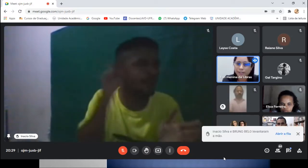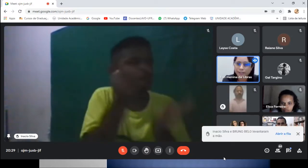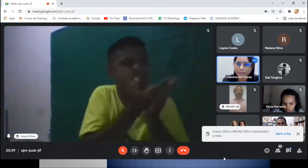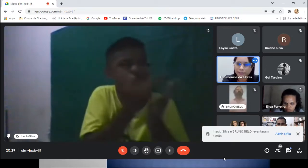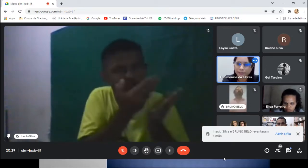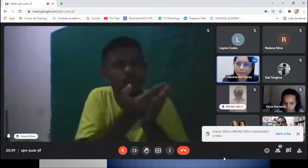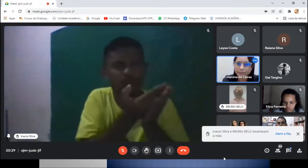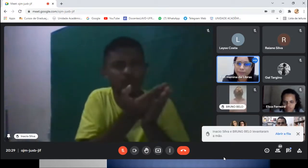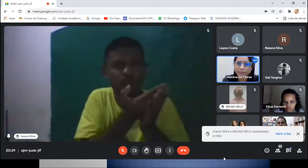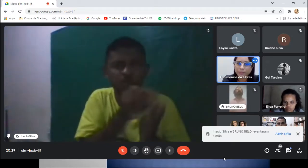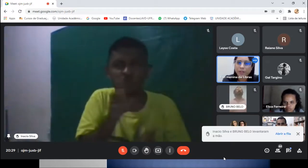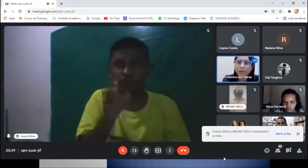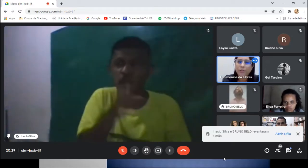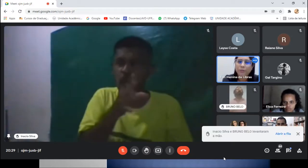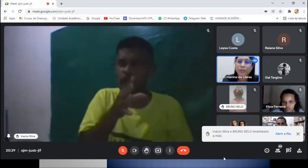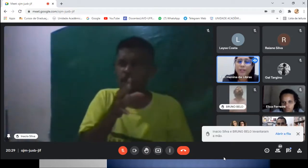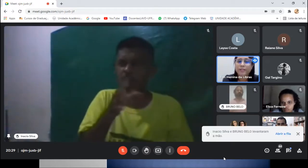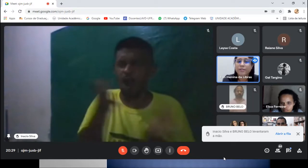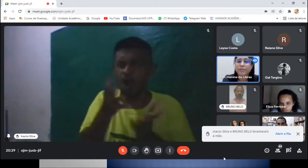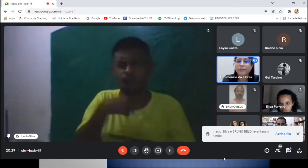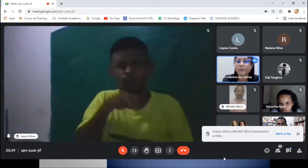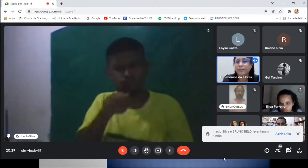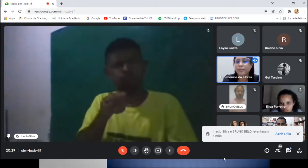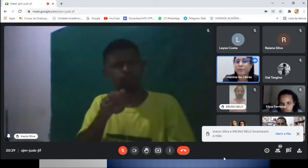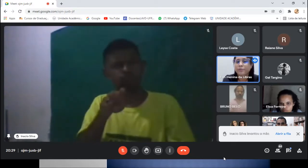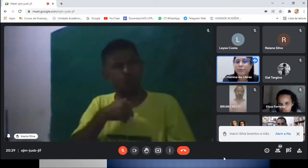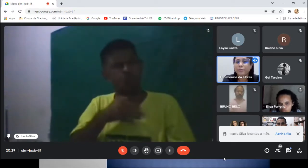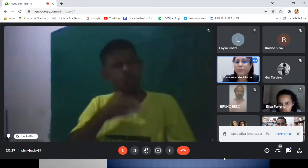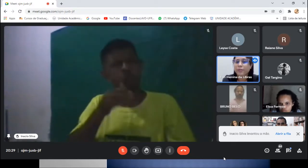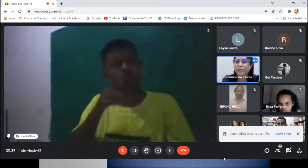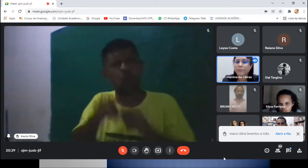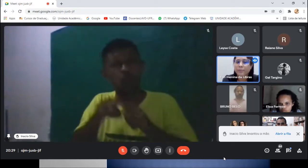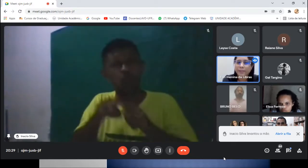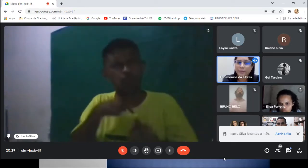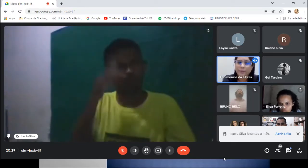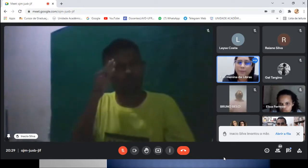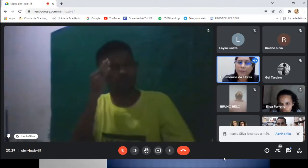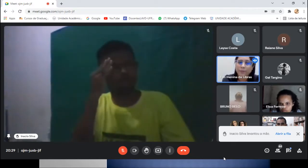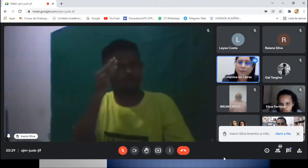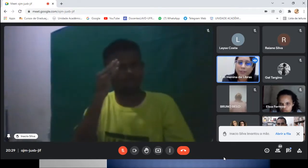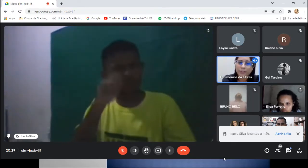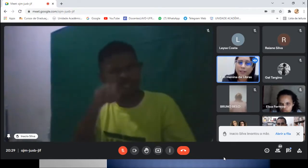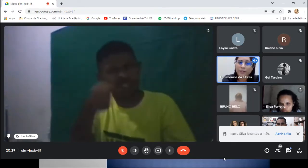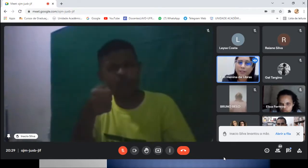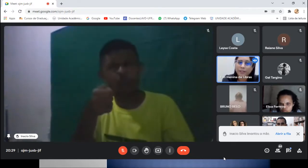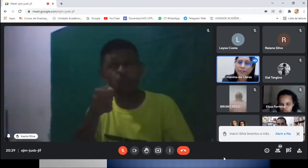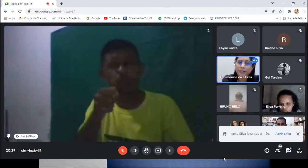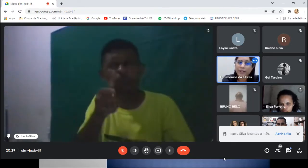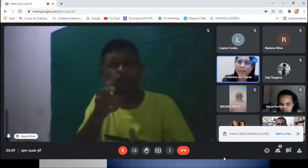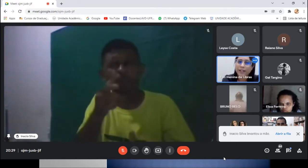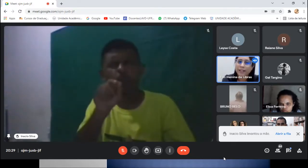interessante. Porque antes só havia um estudo voltado mais para os ouvintes, e agora tem um